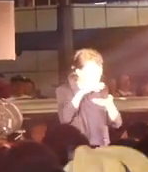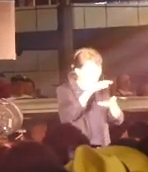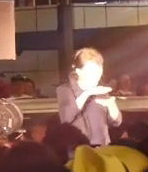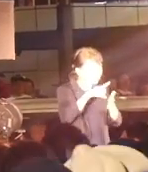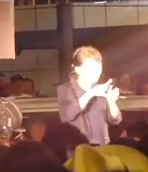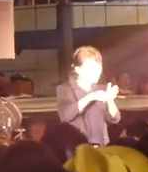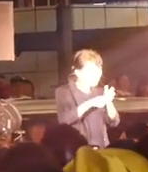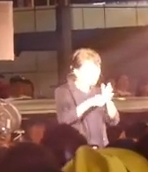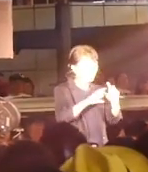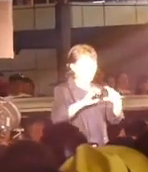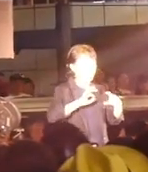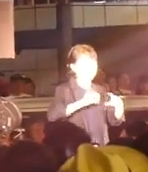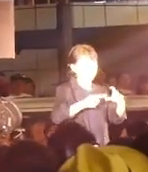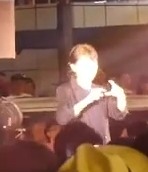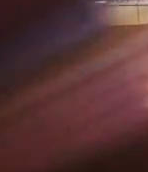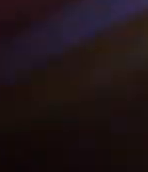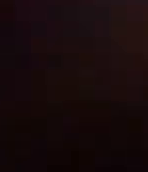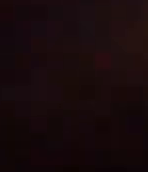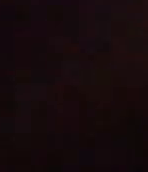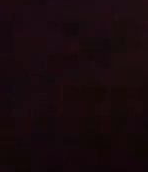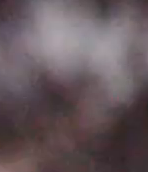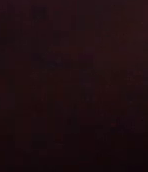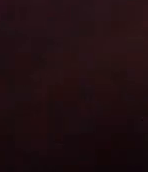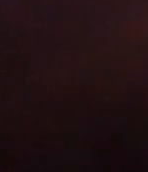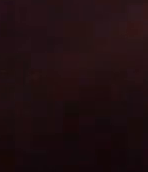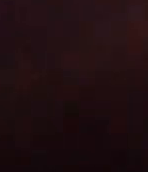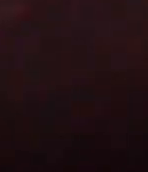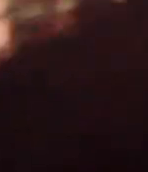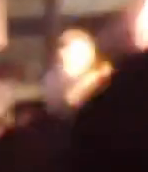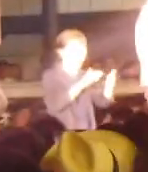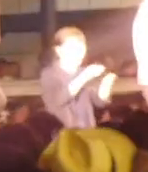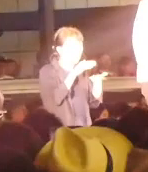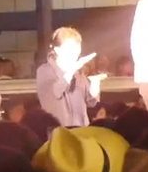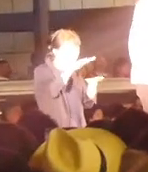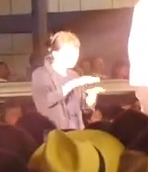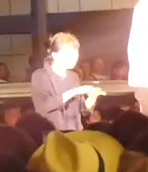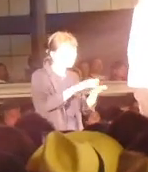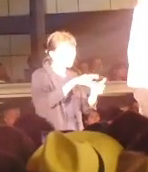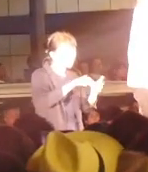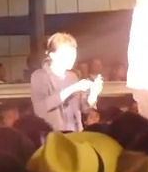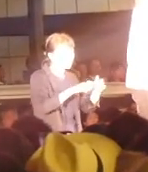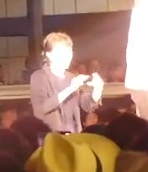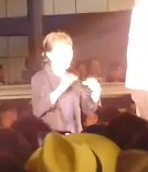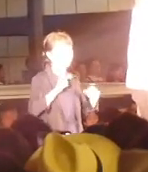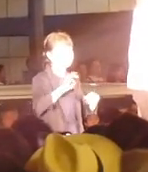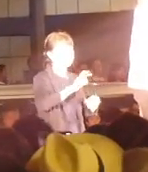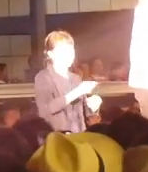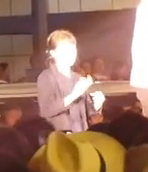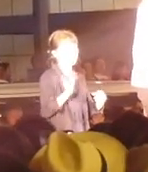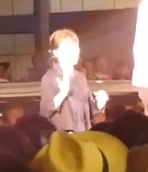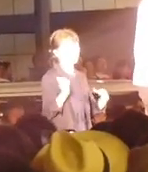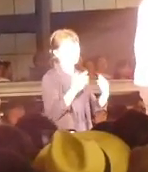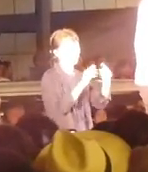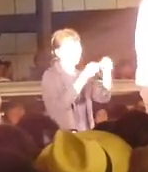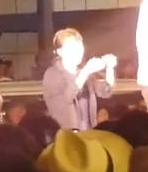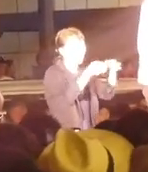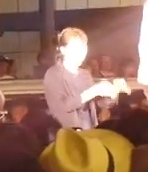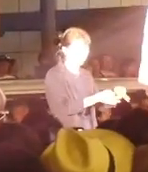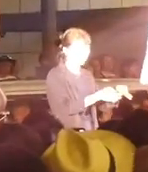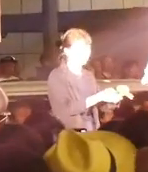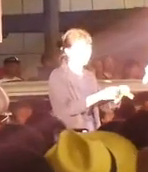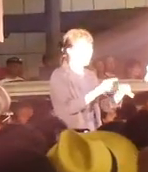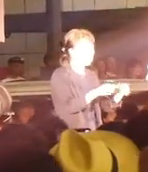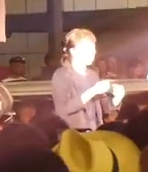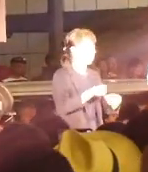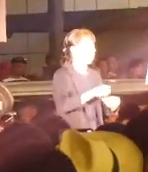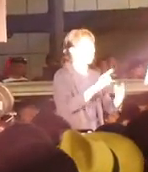担が上がる、逆に儲かっていない時には税負担が減る。これ一番フェアな取り方だと